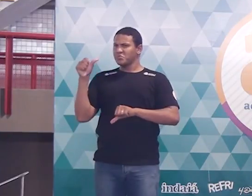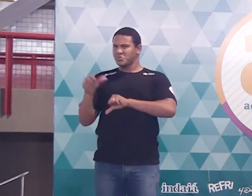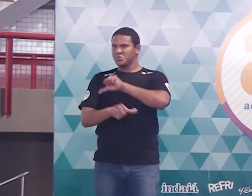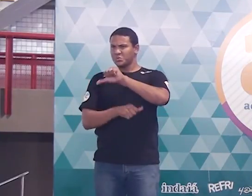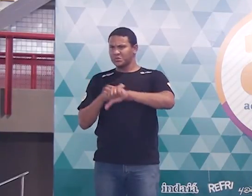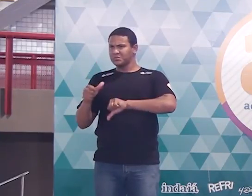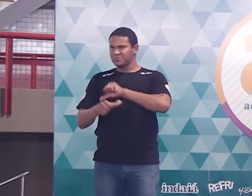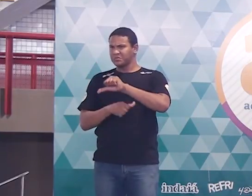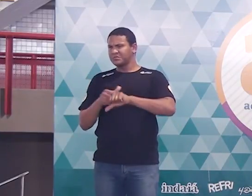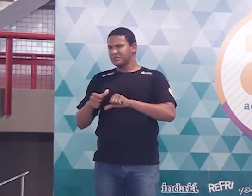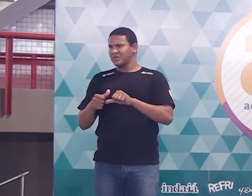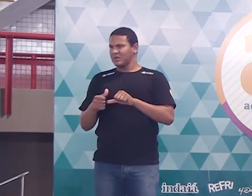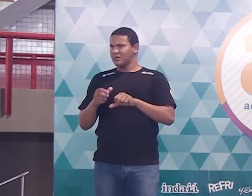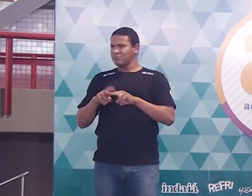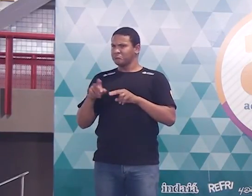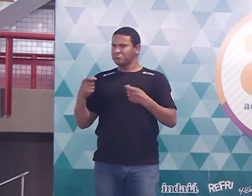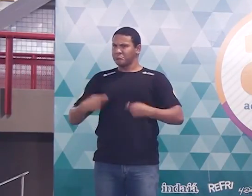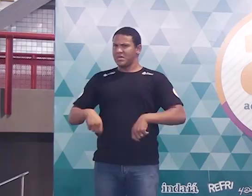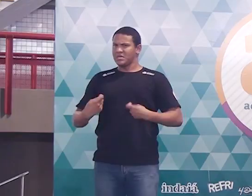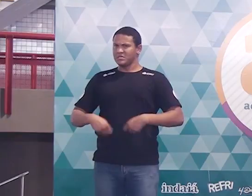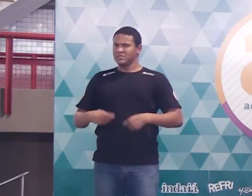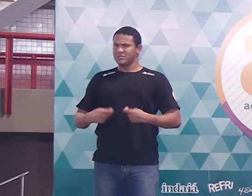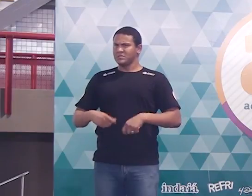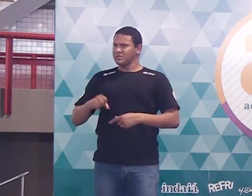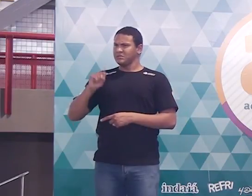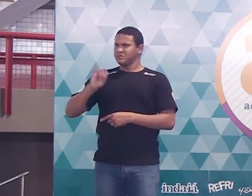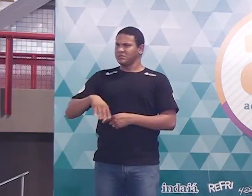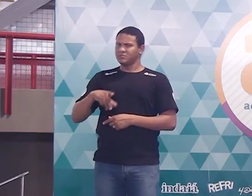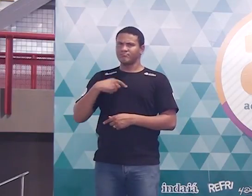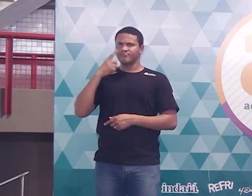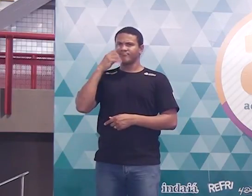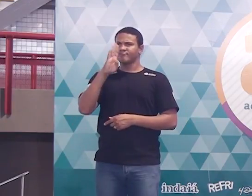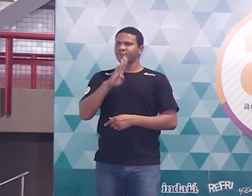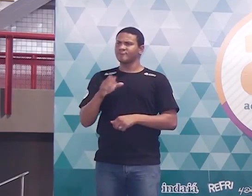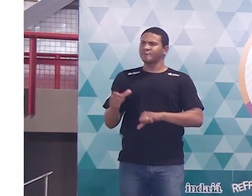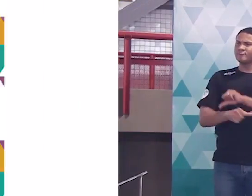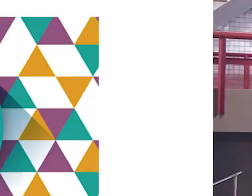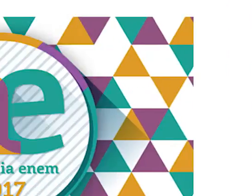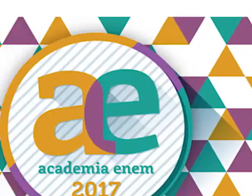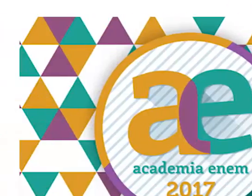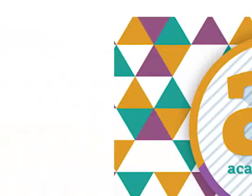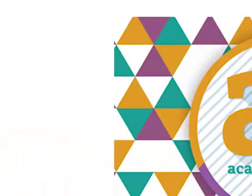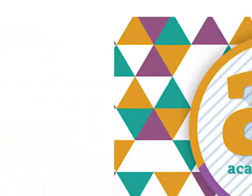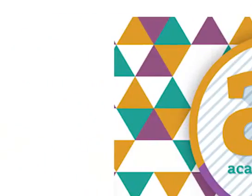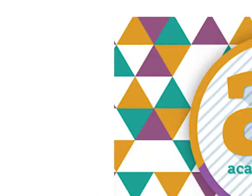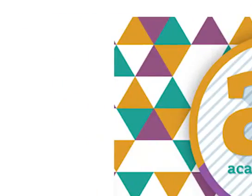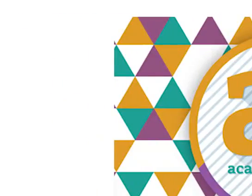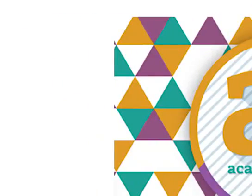transformar esse país, e eu acredito demais que é através da educação.